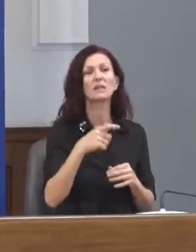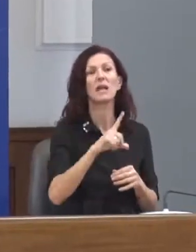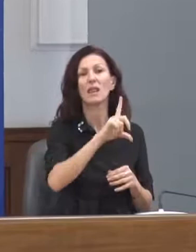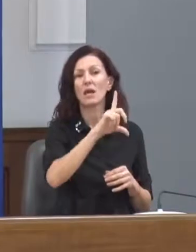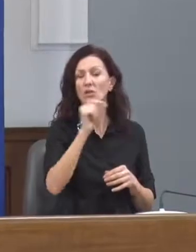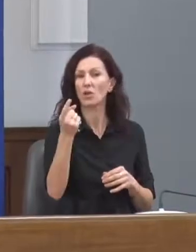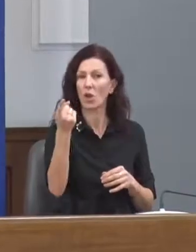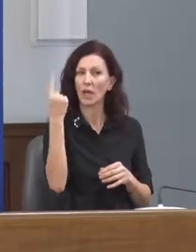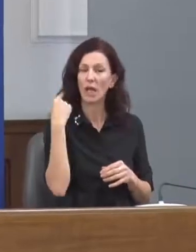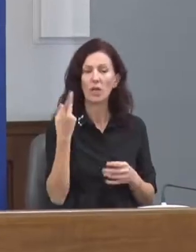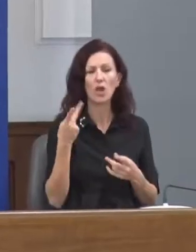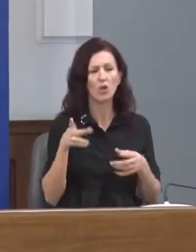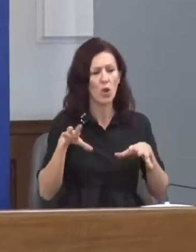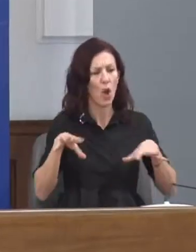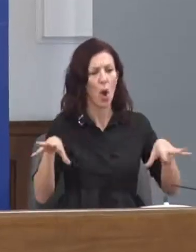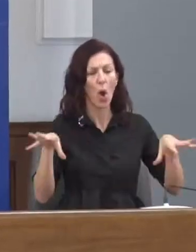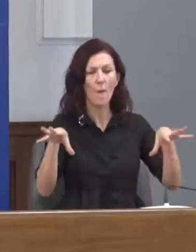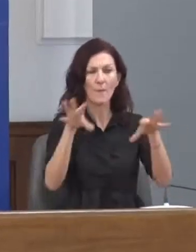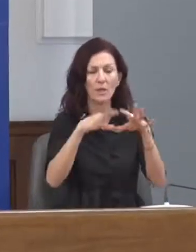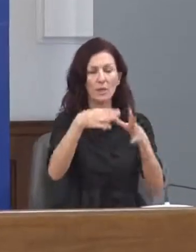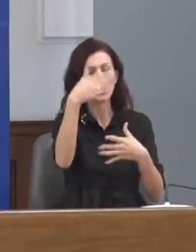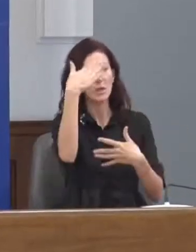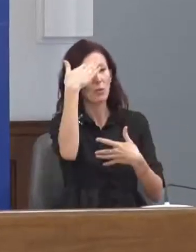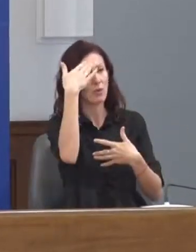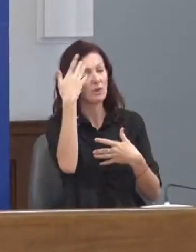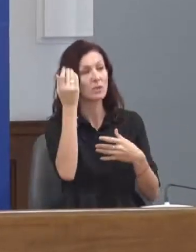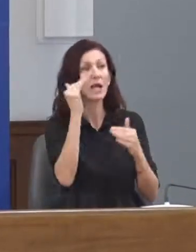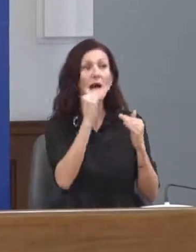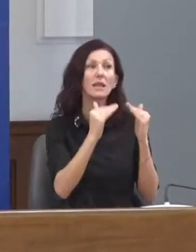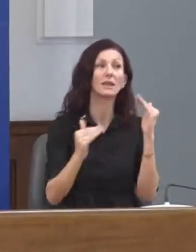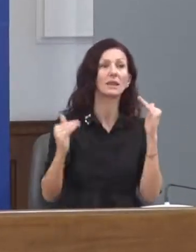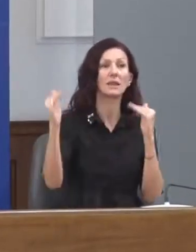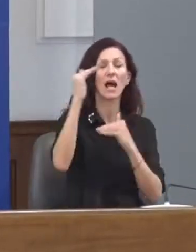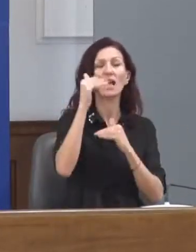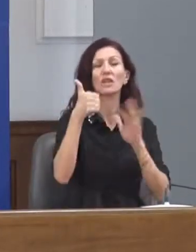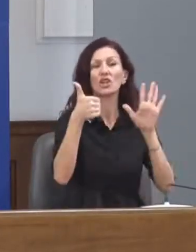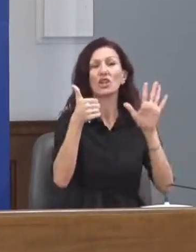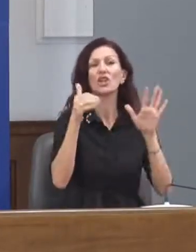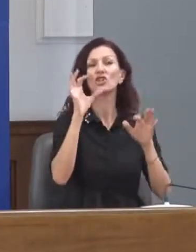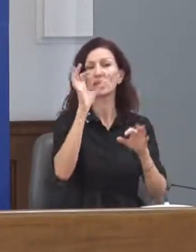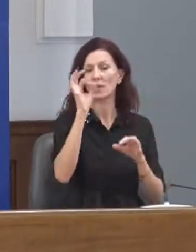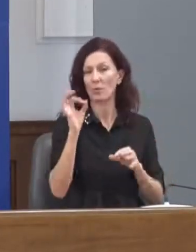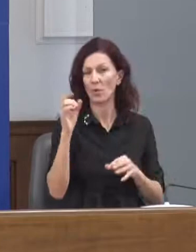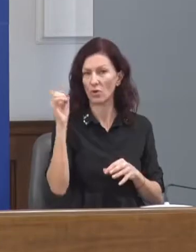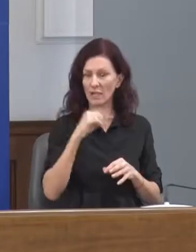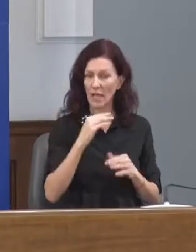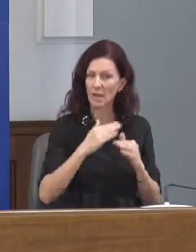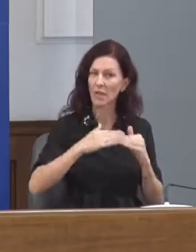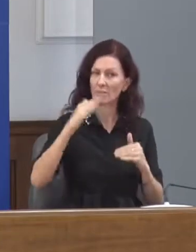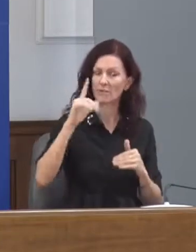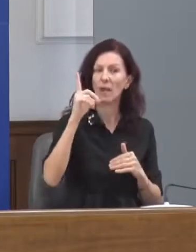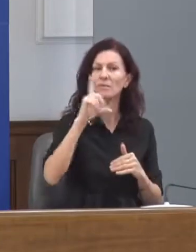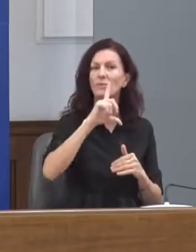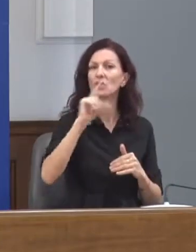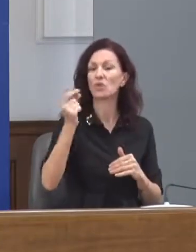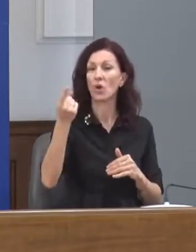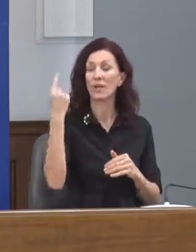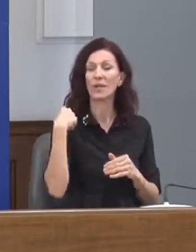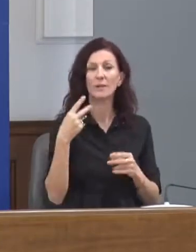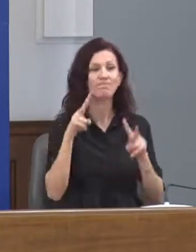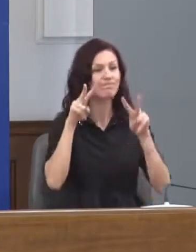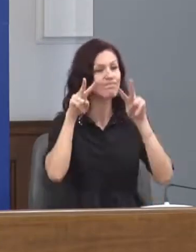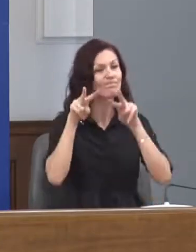области заболеваемостта е над 60 на 100 хиляди и се наблюдава